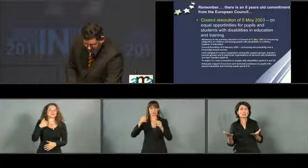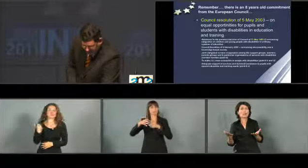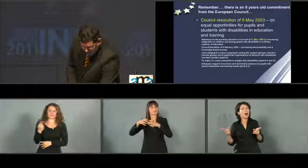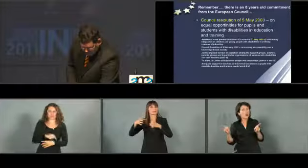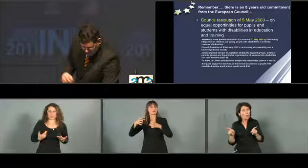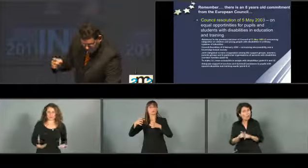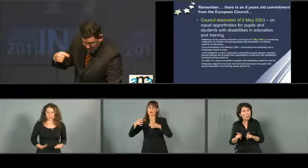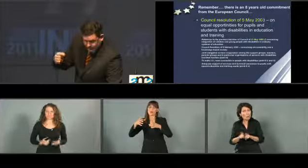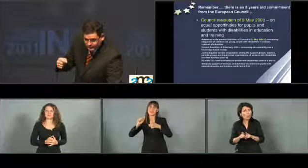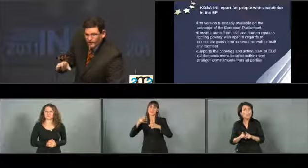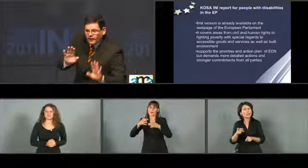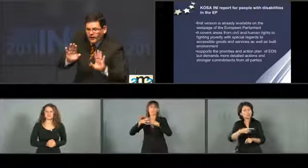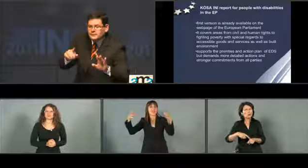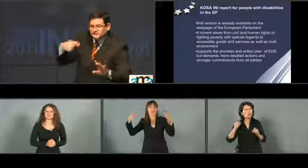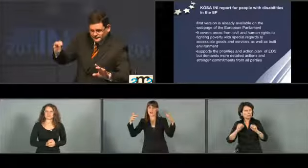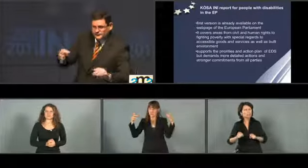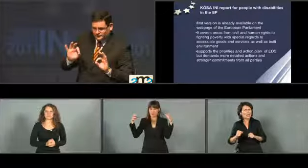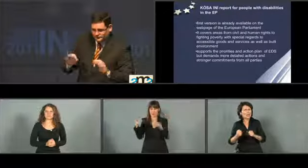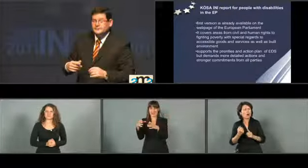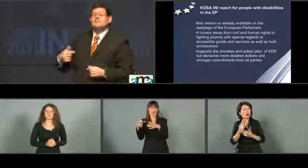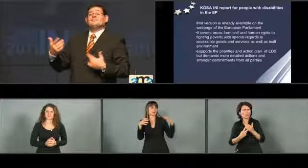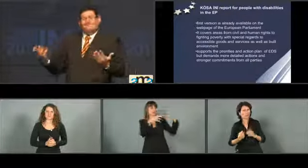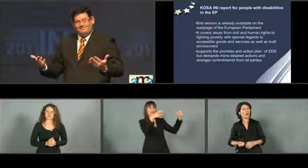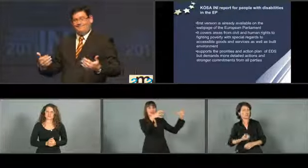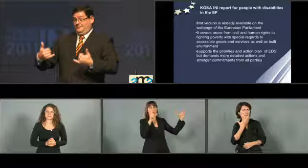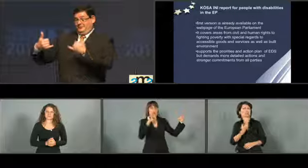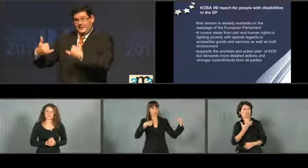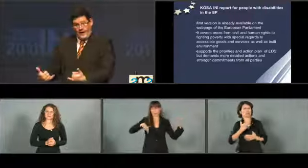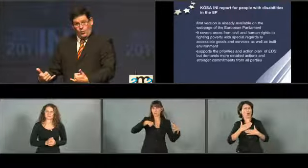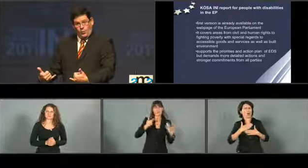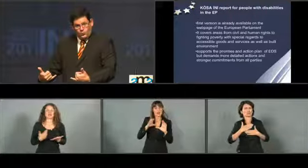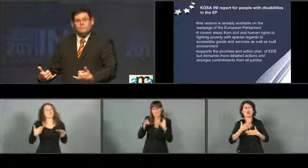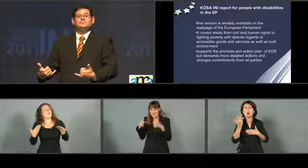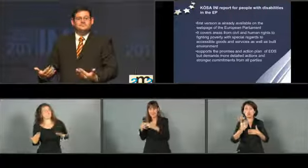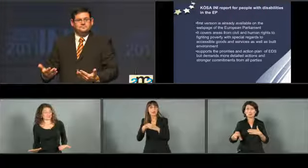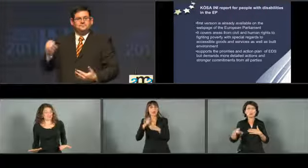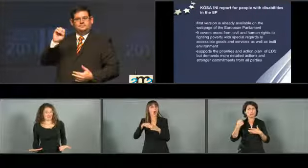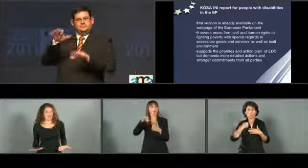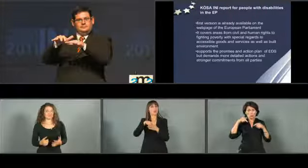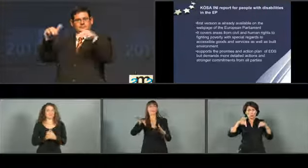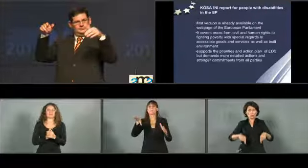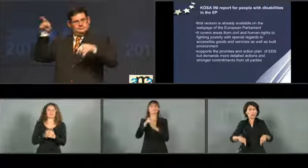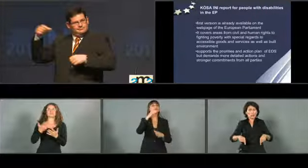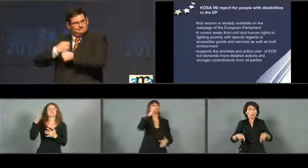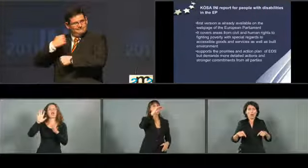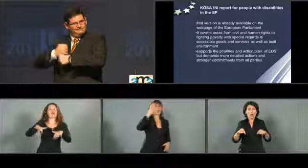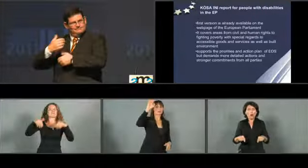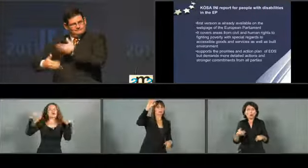avoir notre mot à dire. Et c'est pour ça que je suis venue aujourd'hui, c'est dans cette idée de faire les choses ensemble.